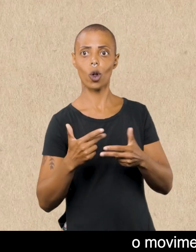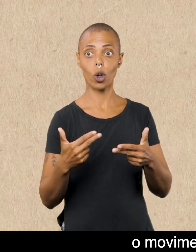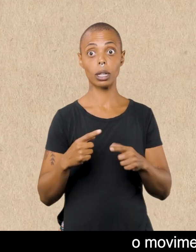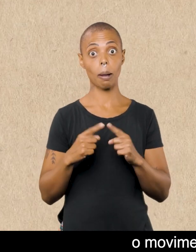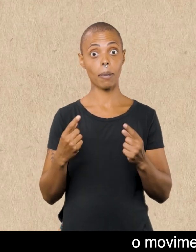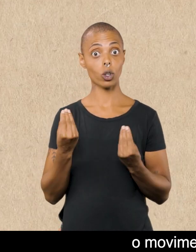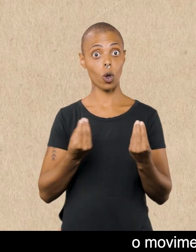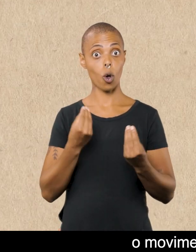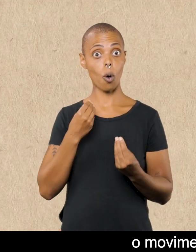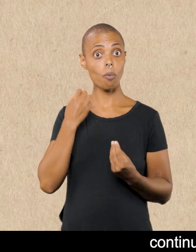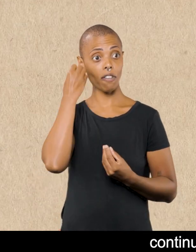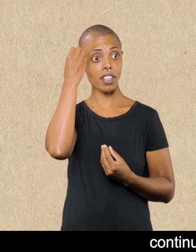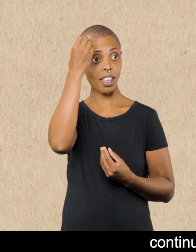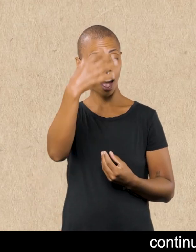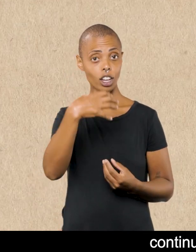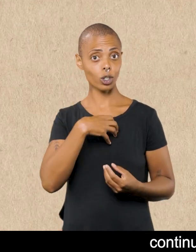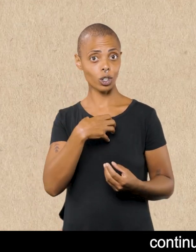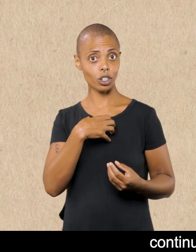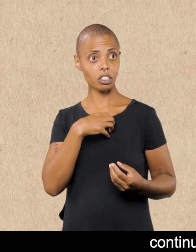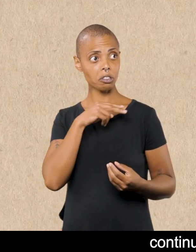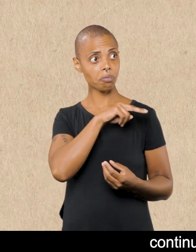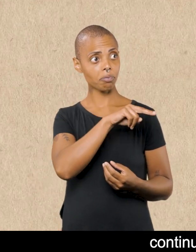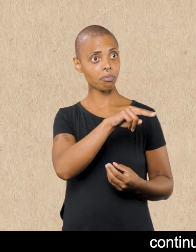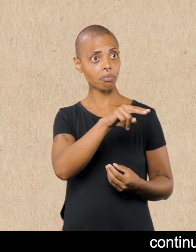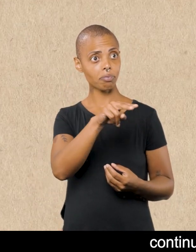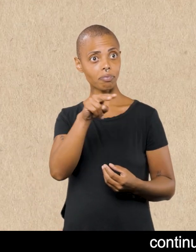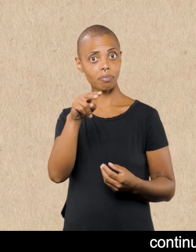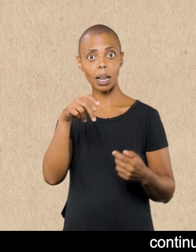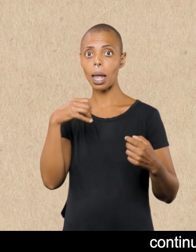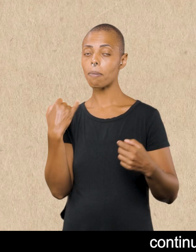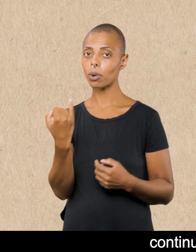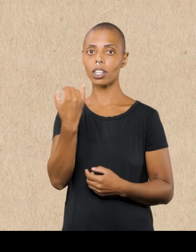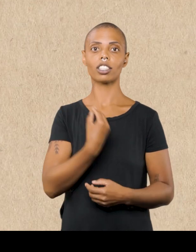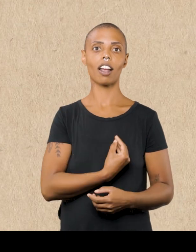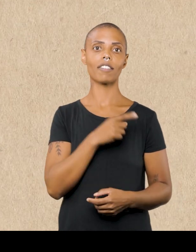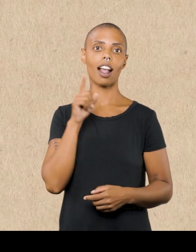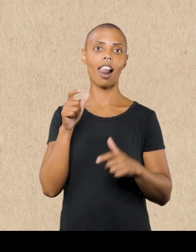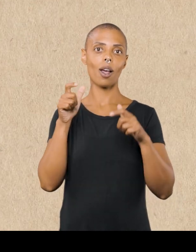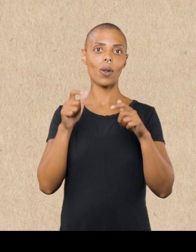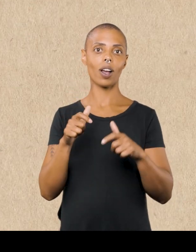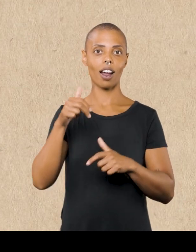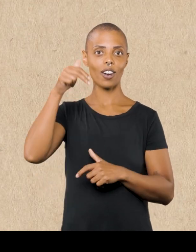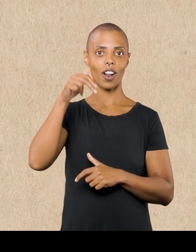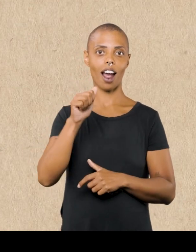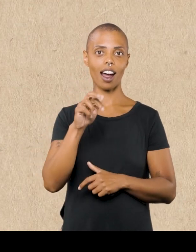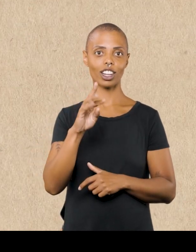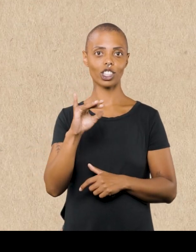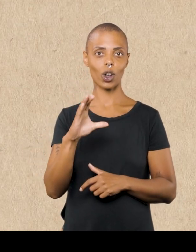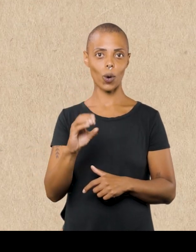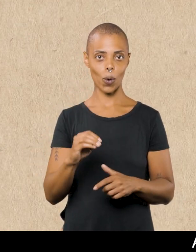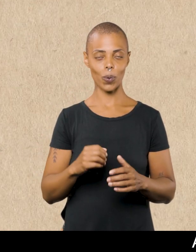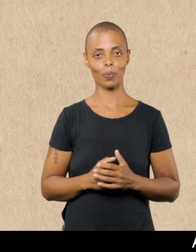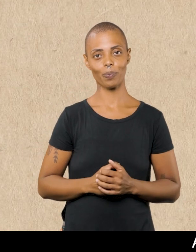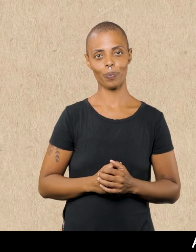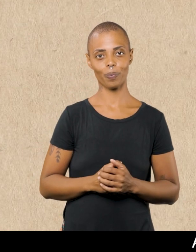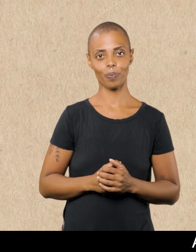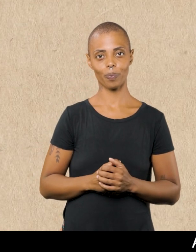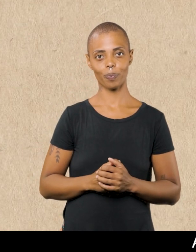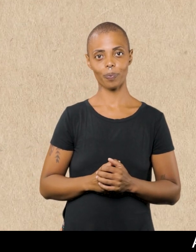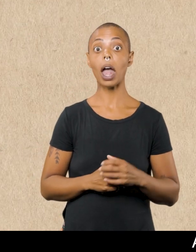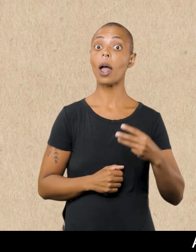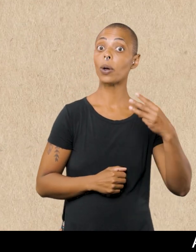e veículos motorizados, o movimento rápido das famílias que viajam pela paisagem elevada continua a ser fundamental para a vida no